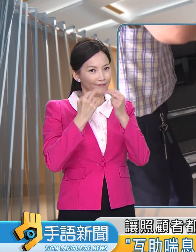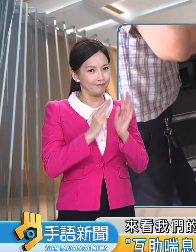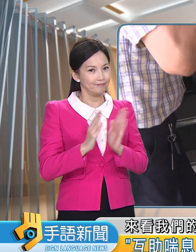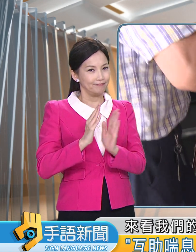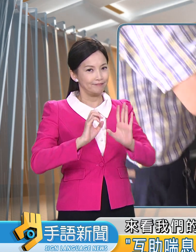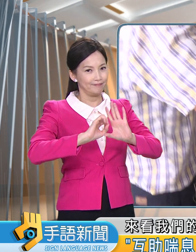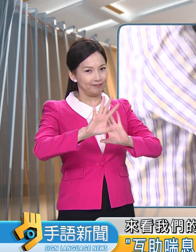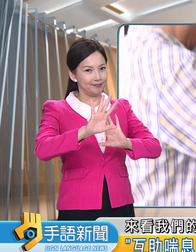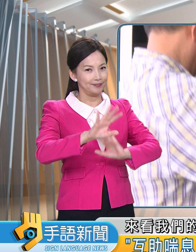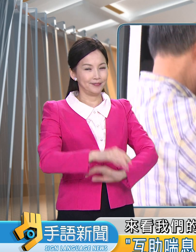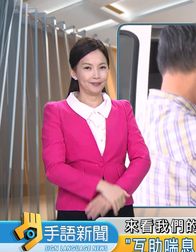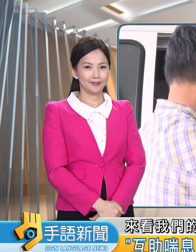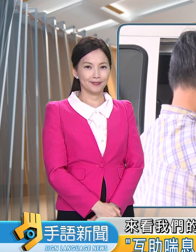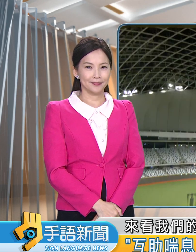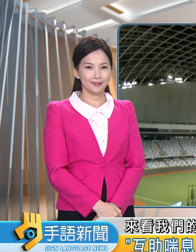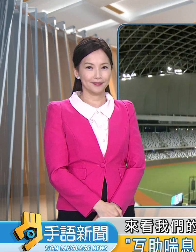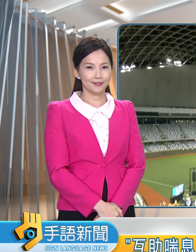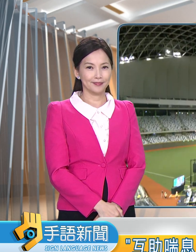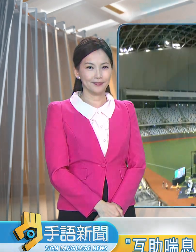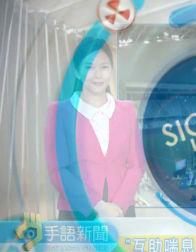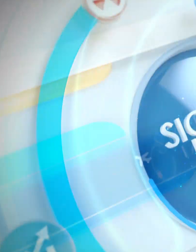来看我们的整理报道。